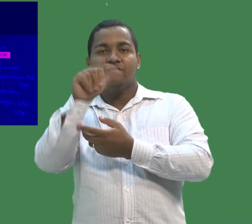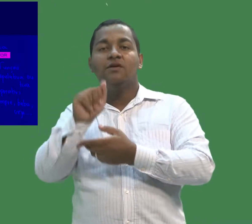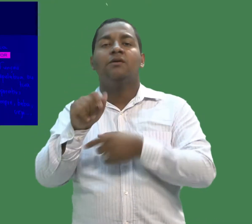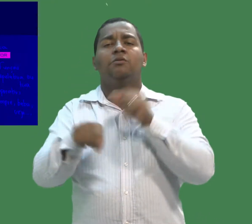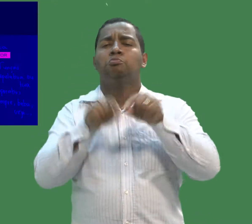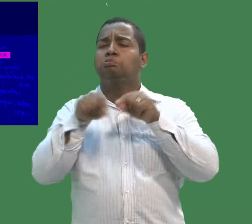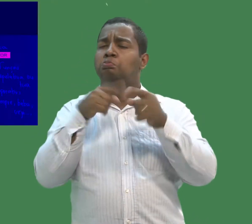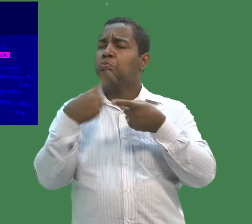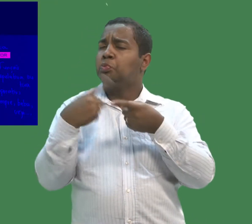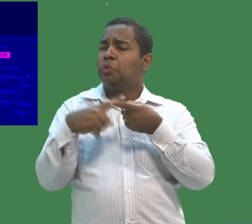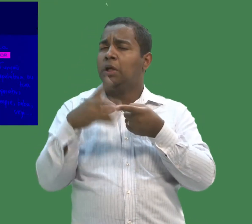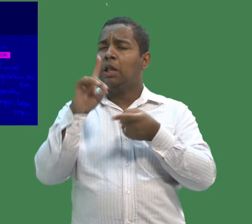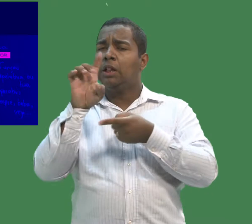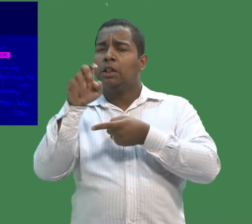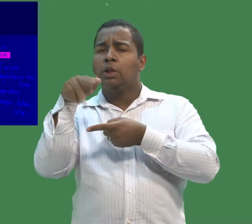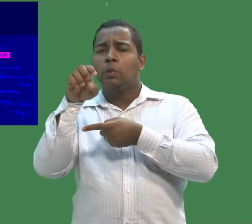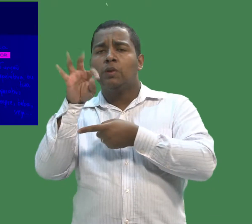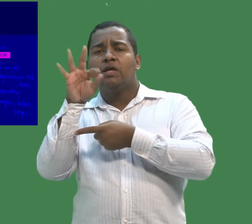ou denotativa.